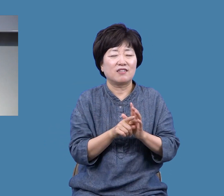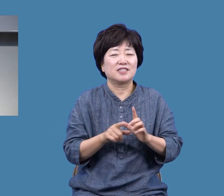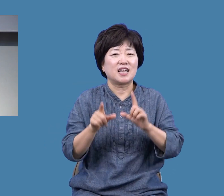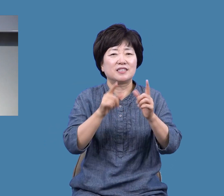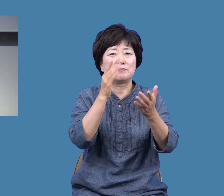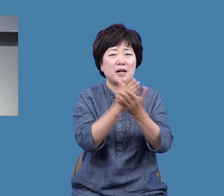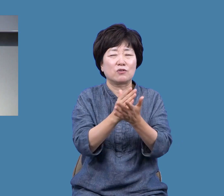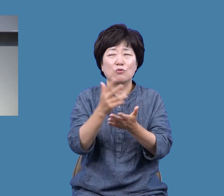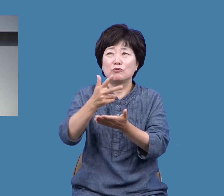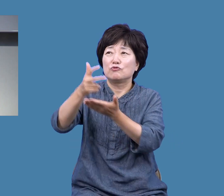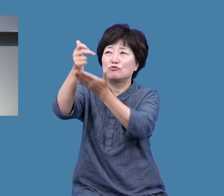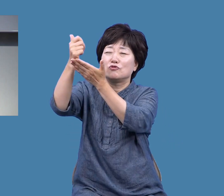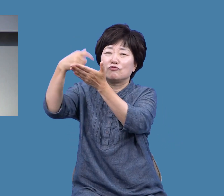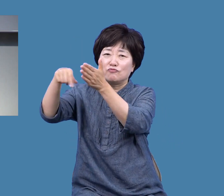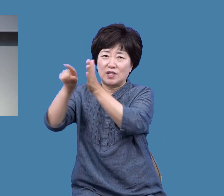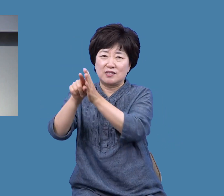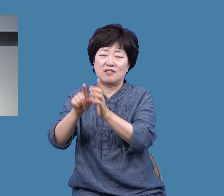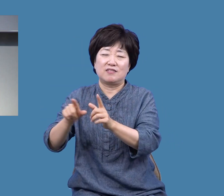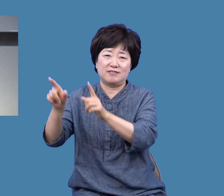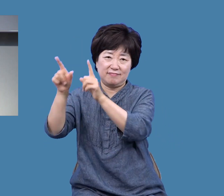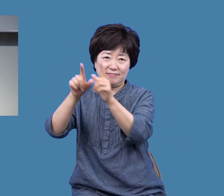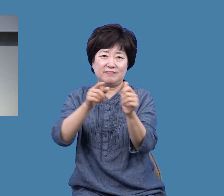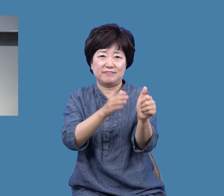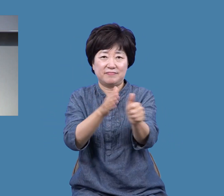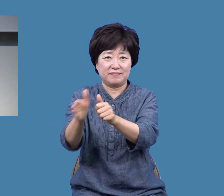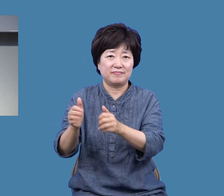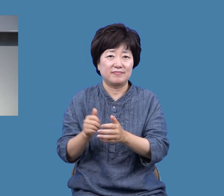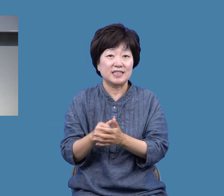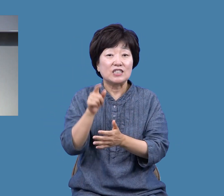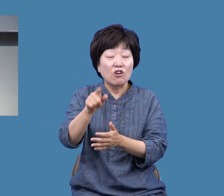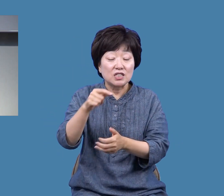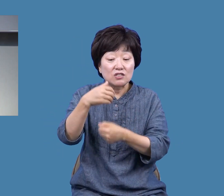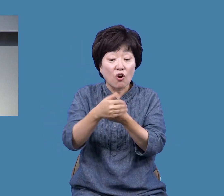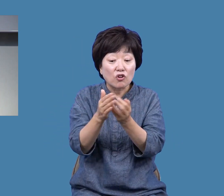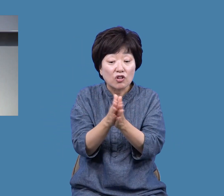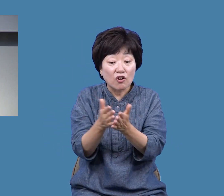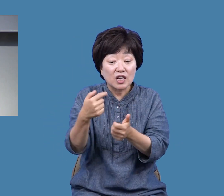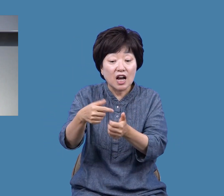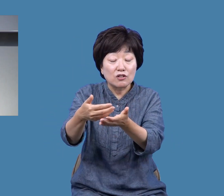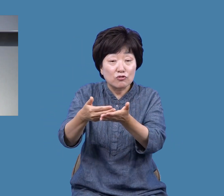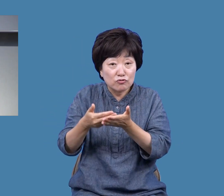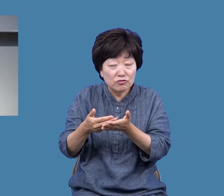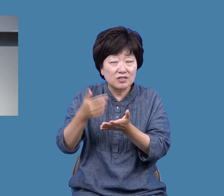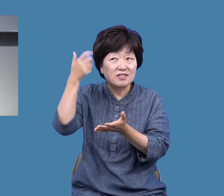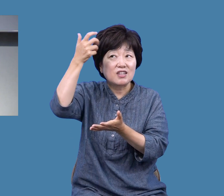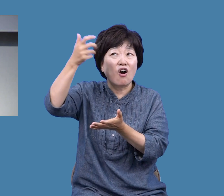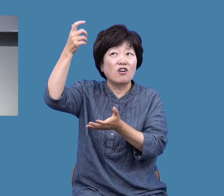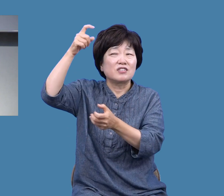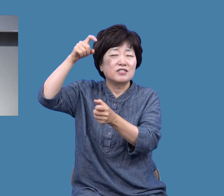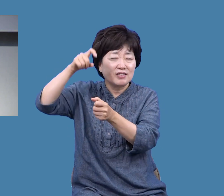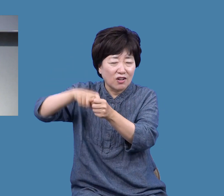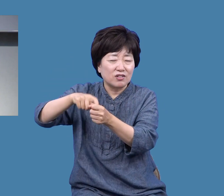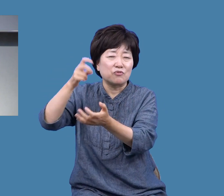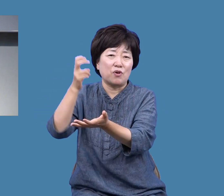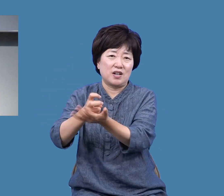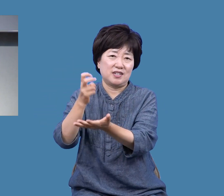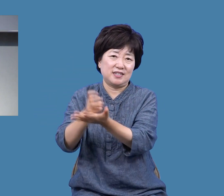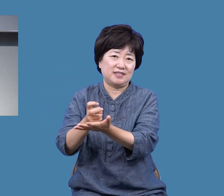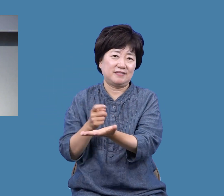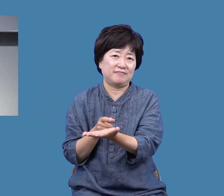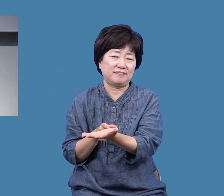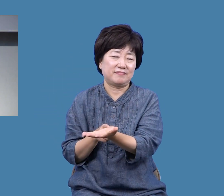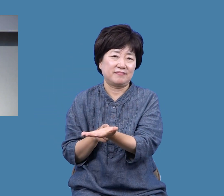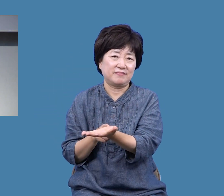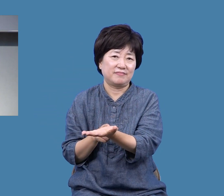좋겠어요. 왜냐하면 그것이 성경이 얘기하는 영적인 원리예요. 우리 몸은 주를 위해서 살기 위해서 주어졌기